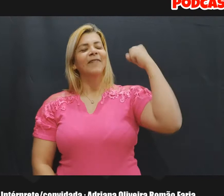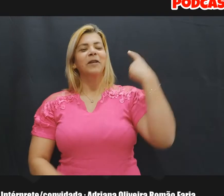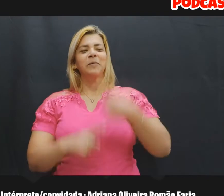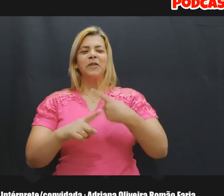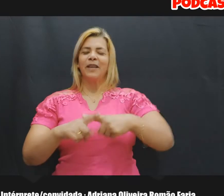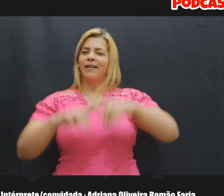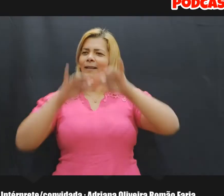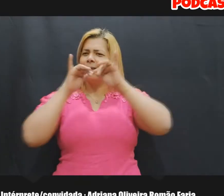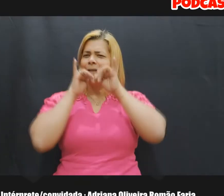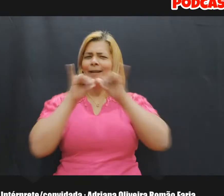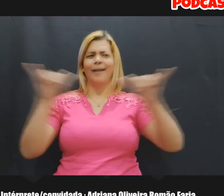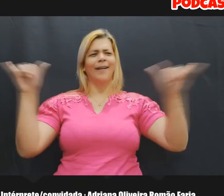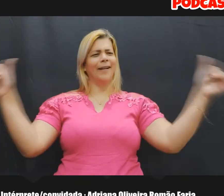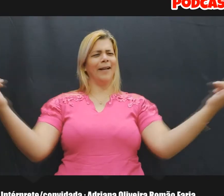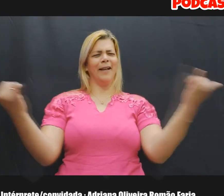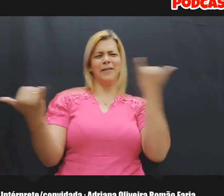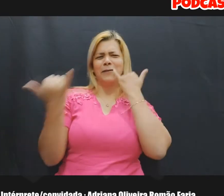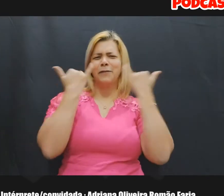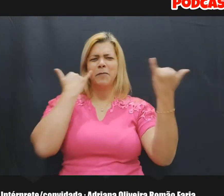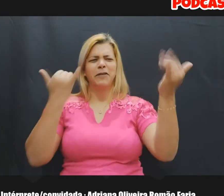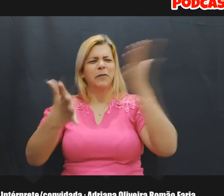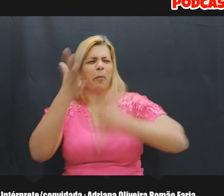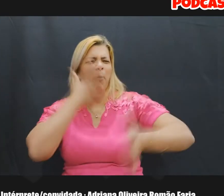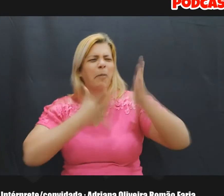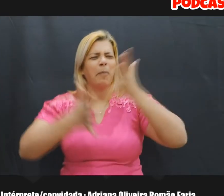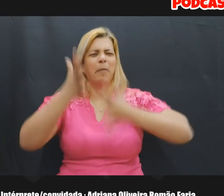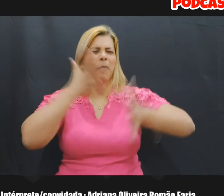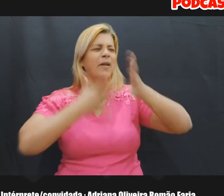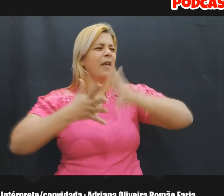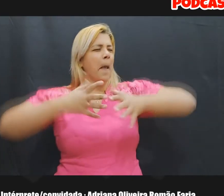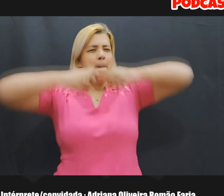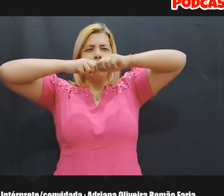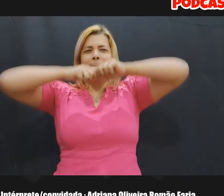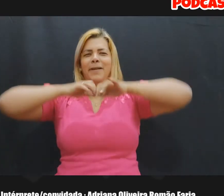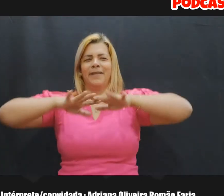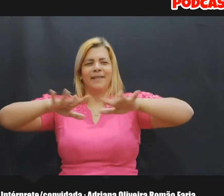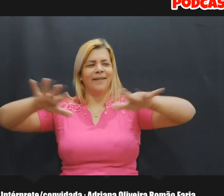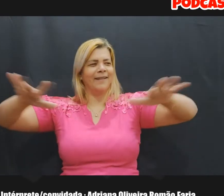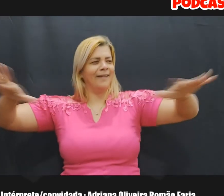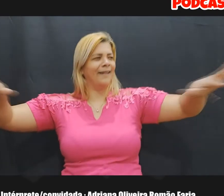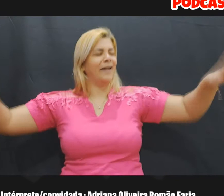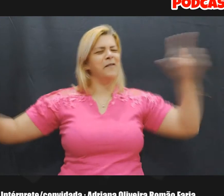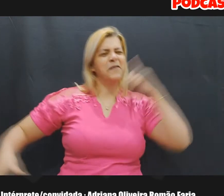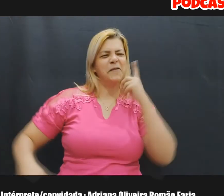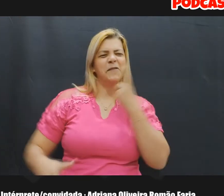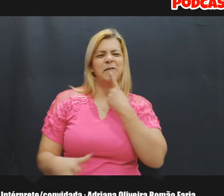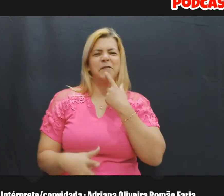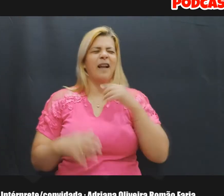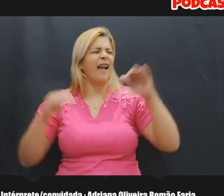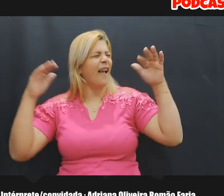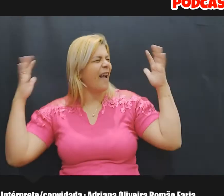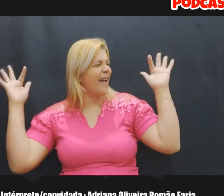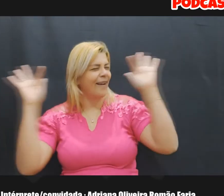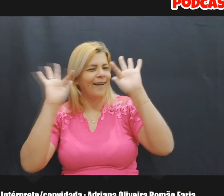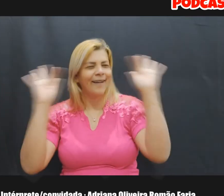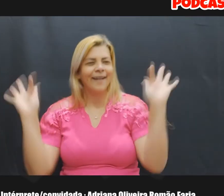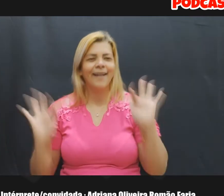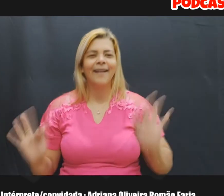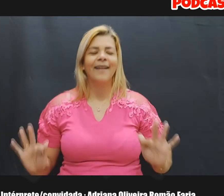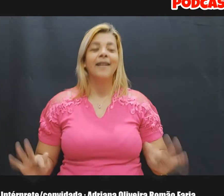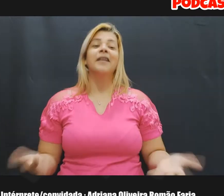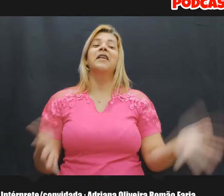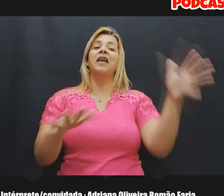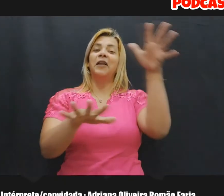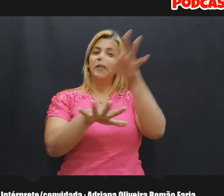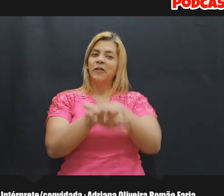pronunciamento dela, que começou realmente a Libras se expandir e a inclusão,